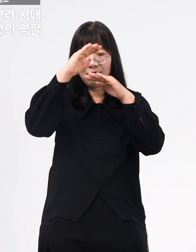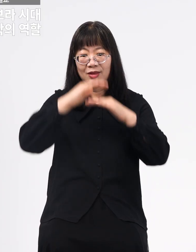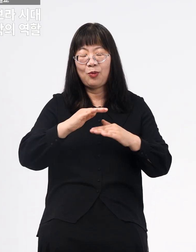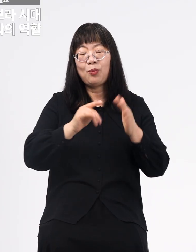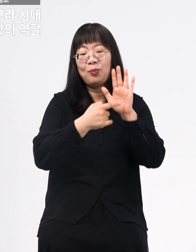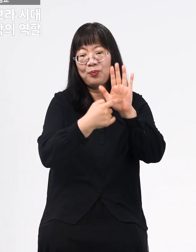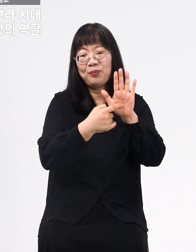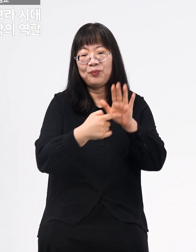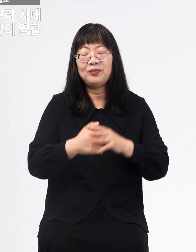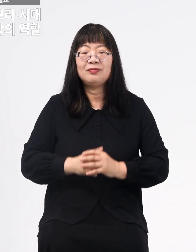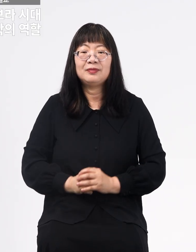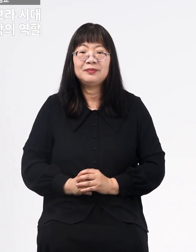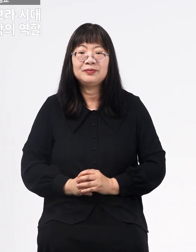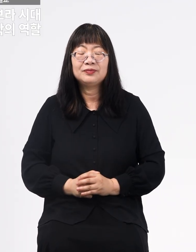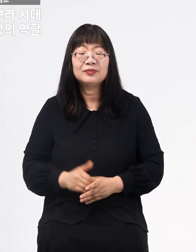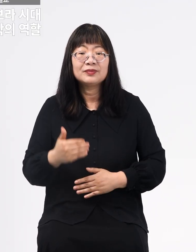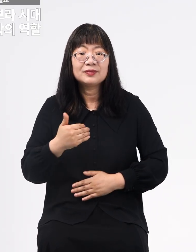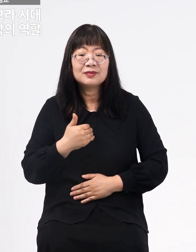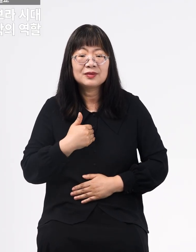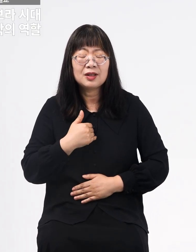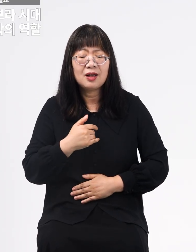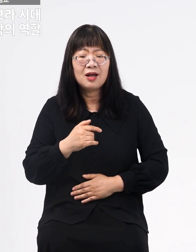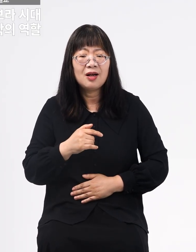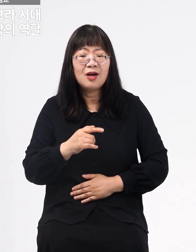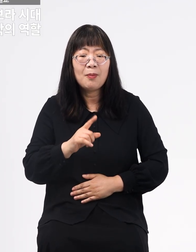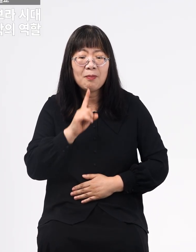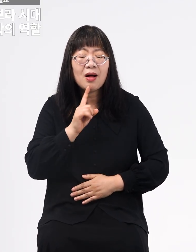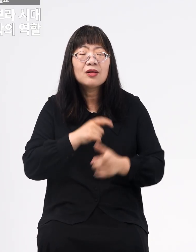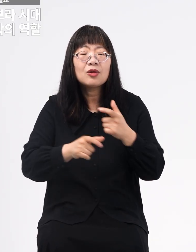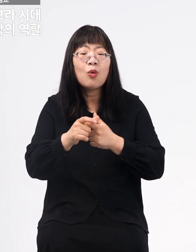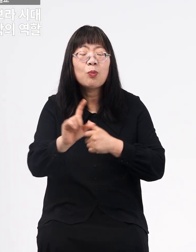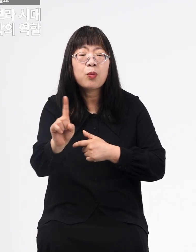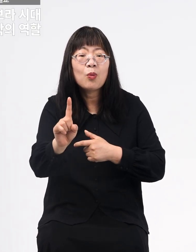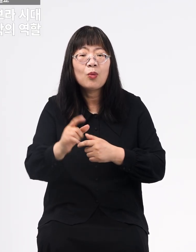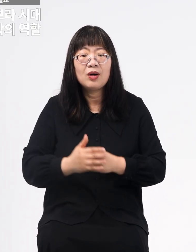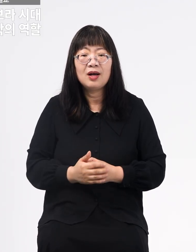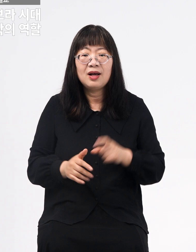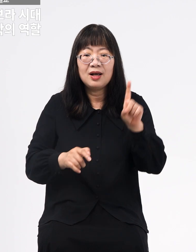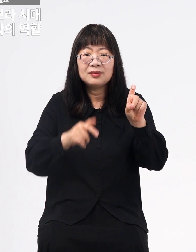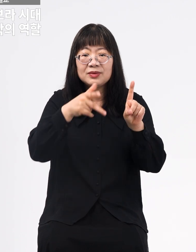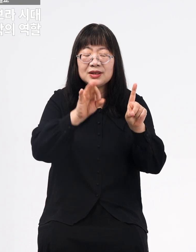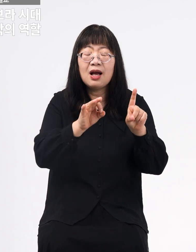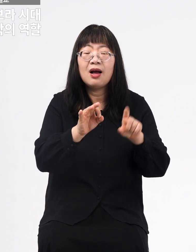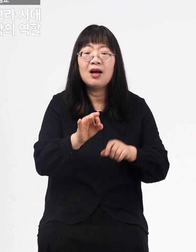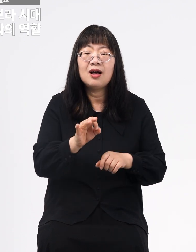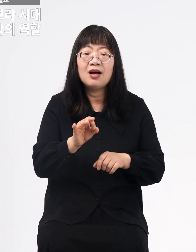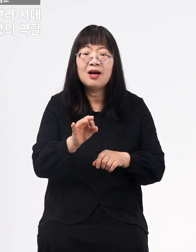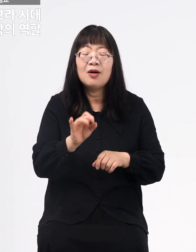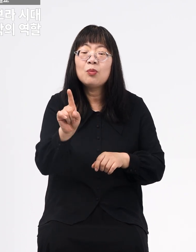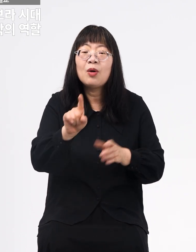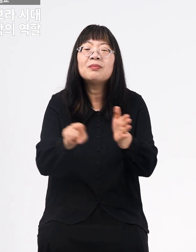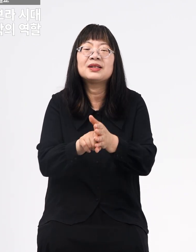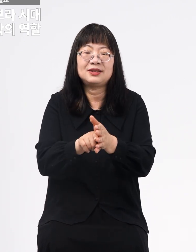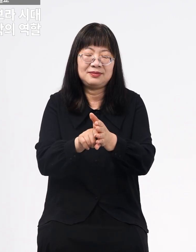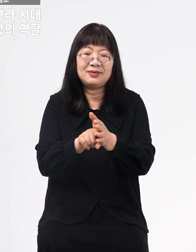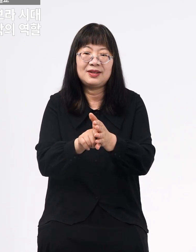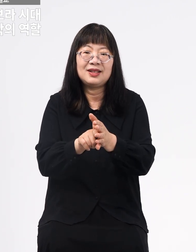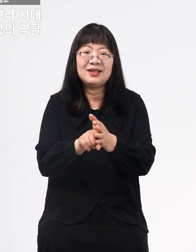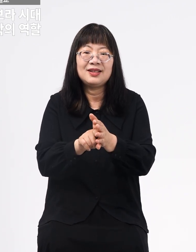있습니다. 내가 무슨 말을 더하리요? 이 11장은 무슨 장이죠? 믿음의